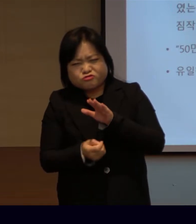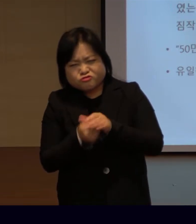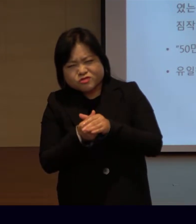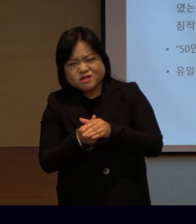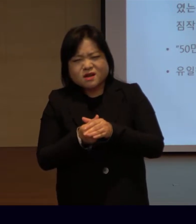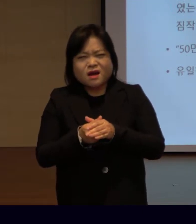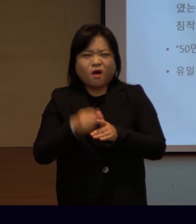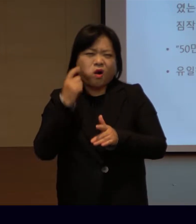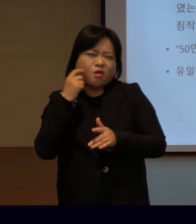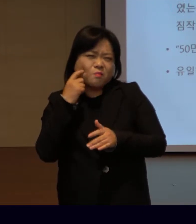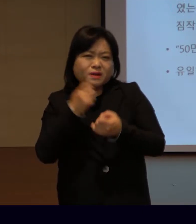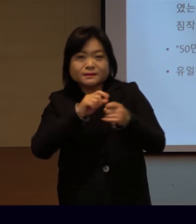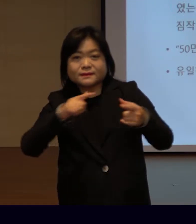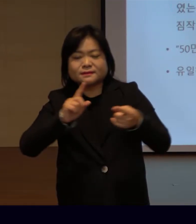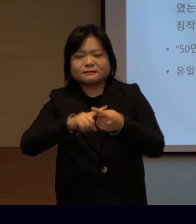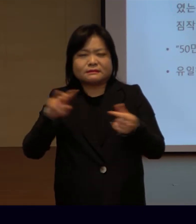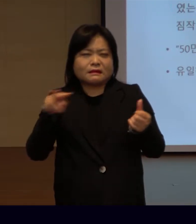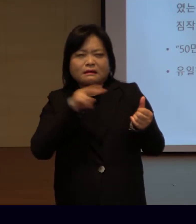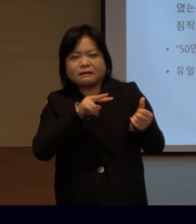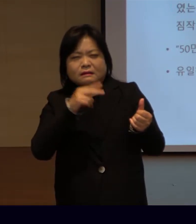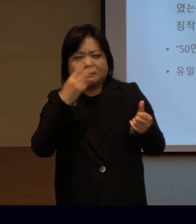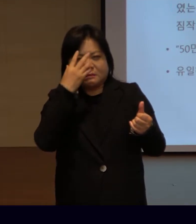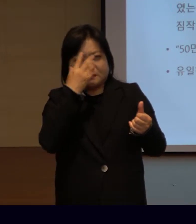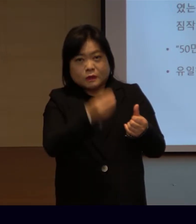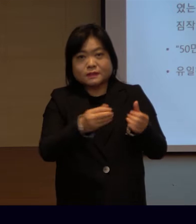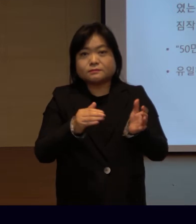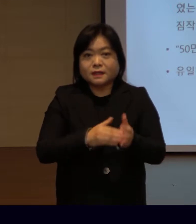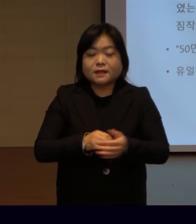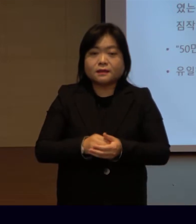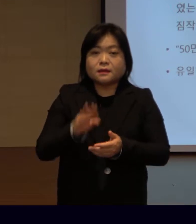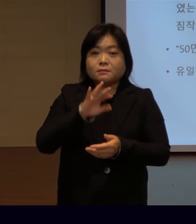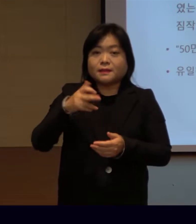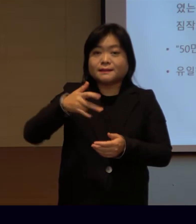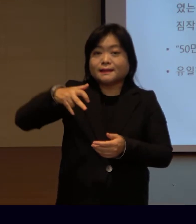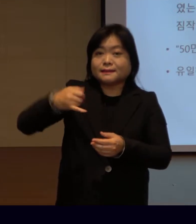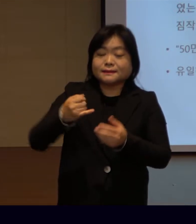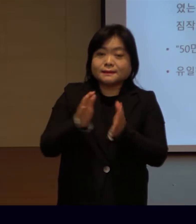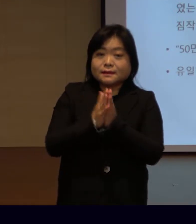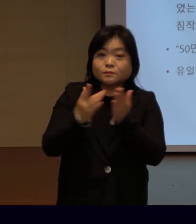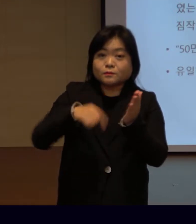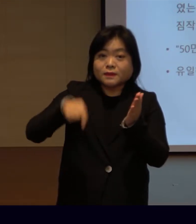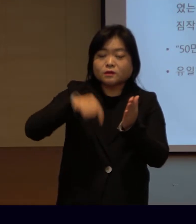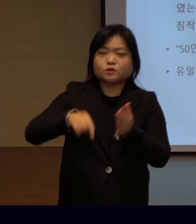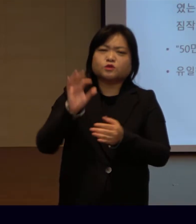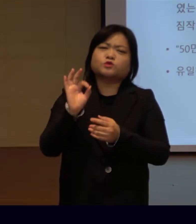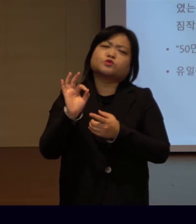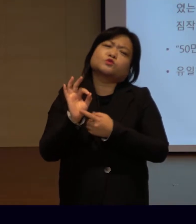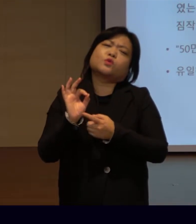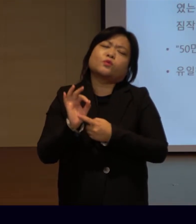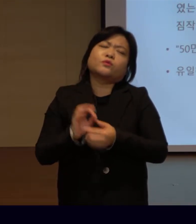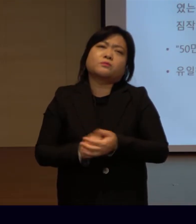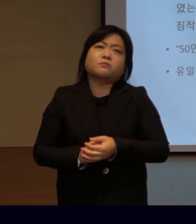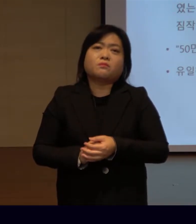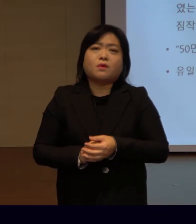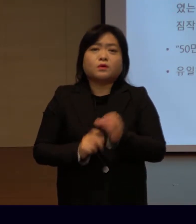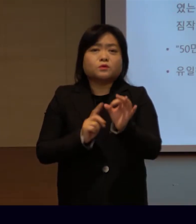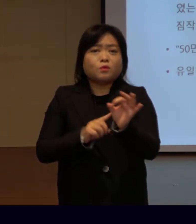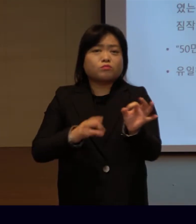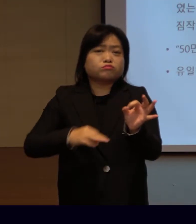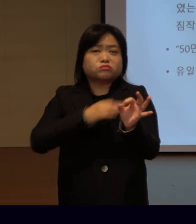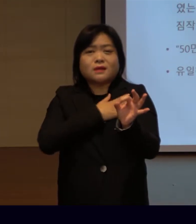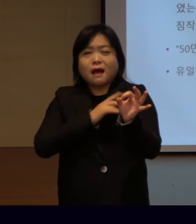다 보았던 겁니다. 그래서 발자크의 작품에서는 돈이 그냥 부자야, 가난해,